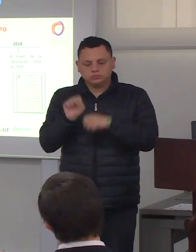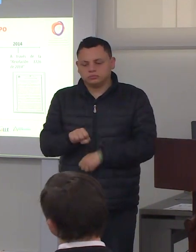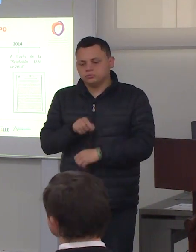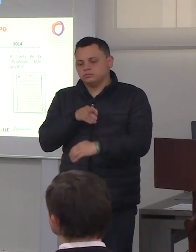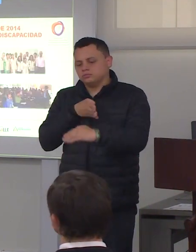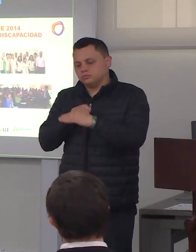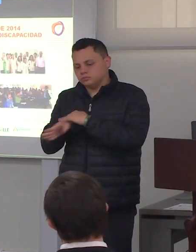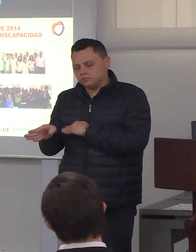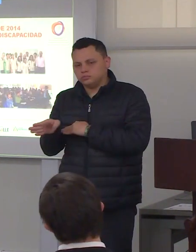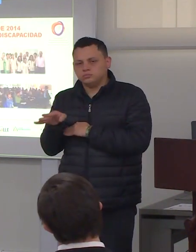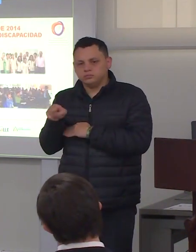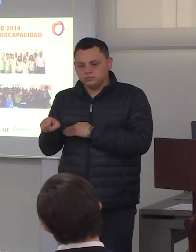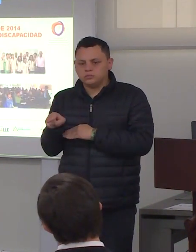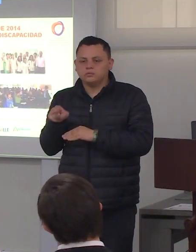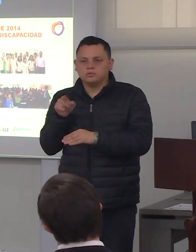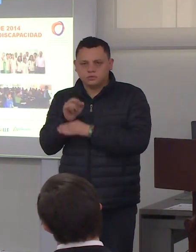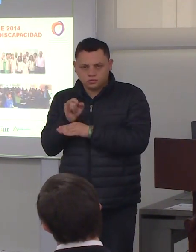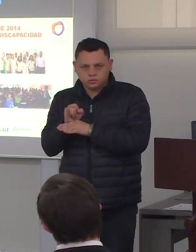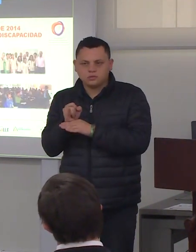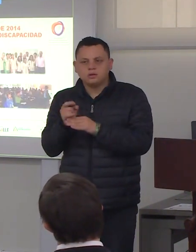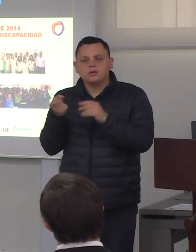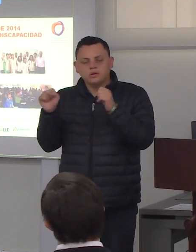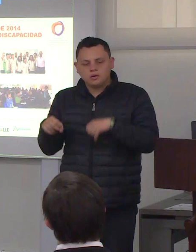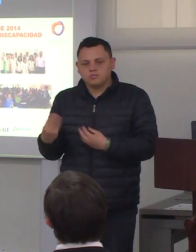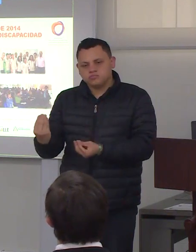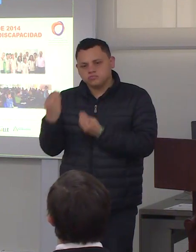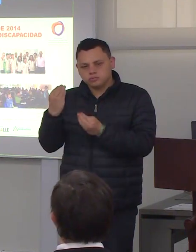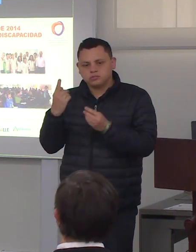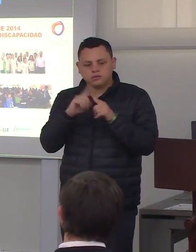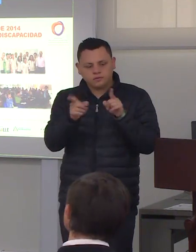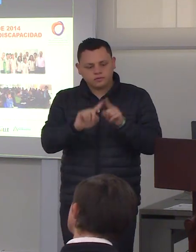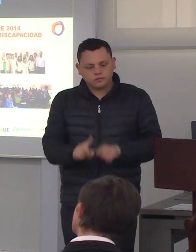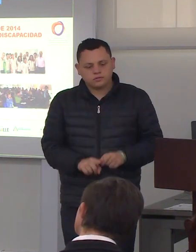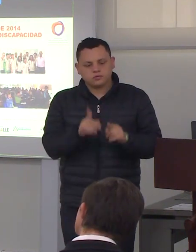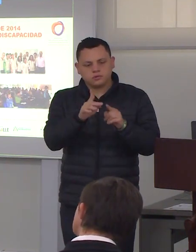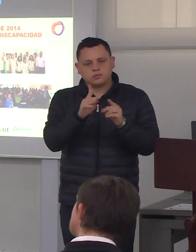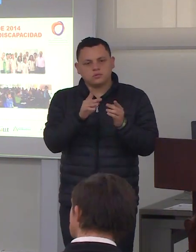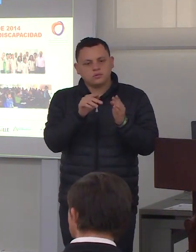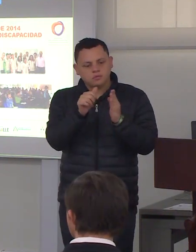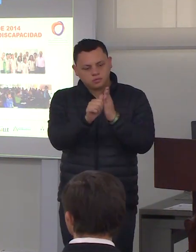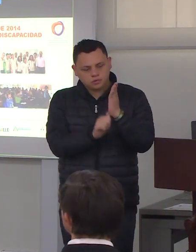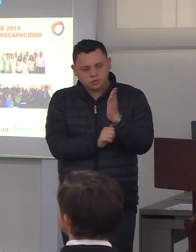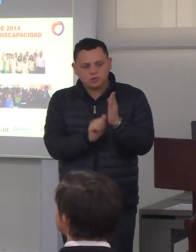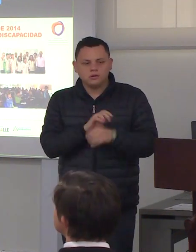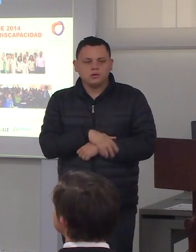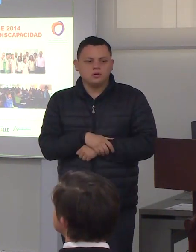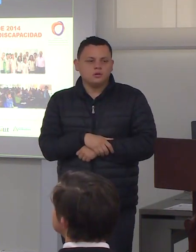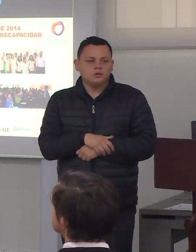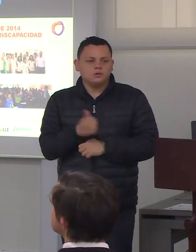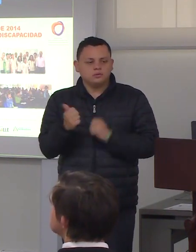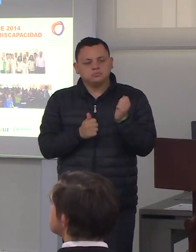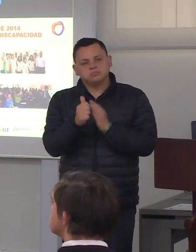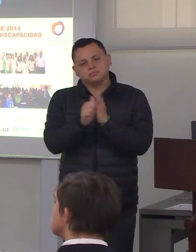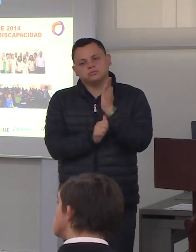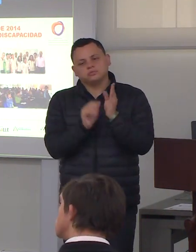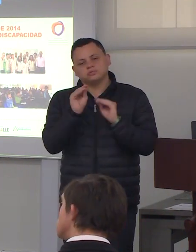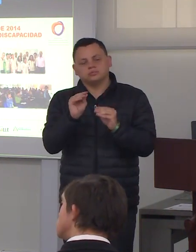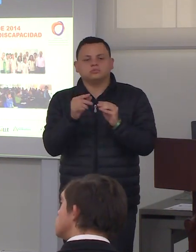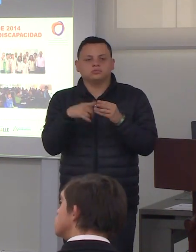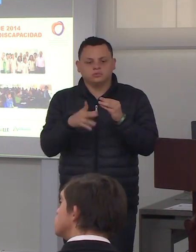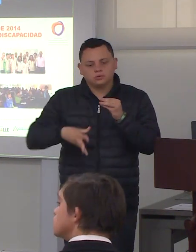ingresar a la entidad y formarse en nuestros distintos programas. Programas de formación